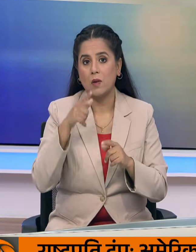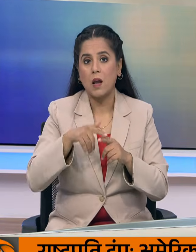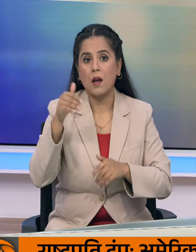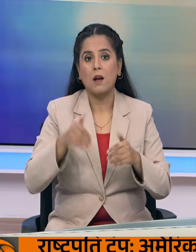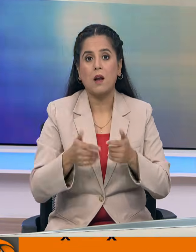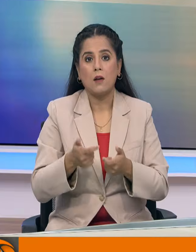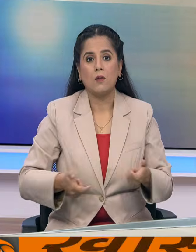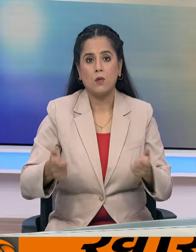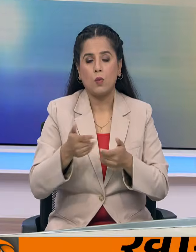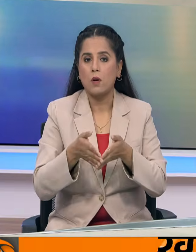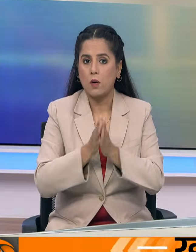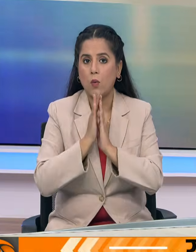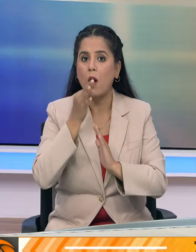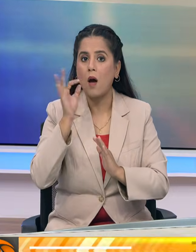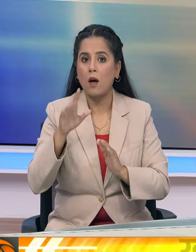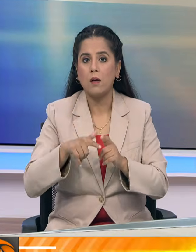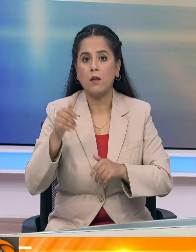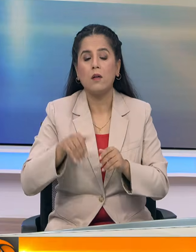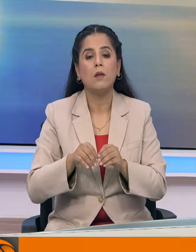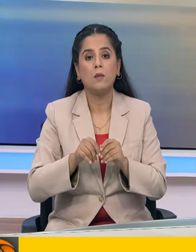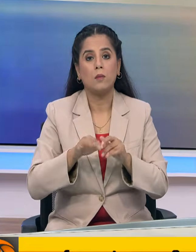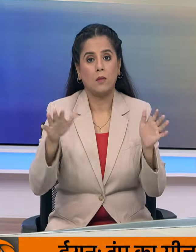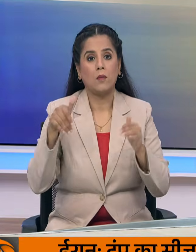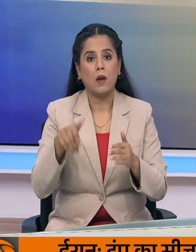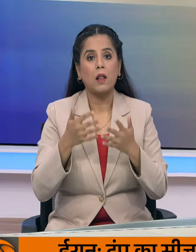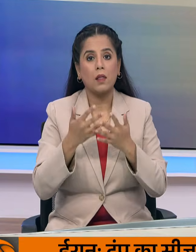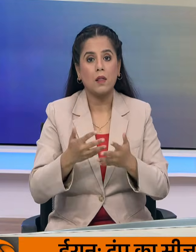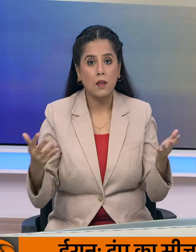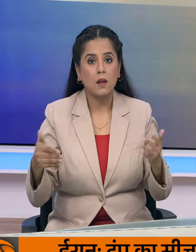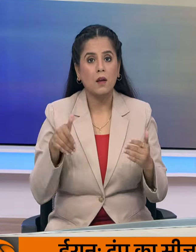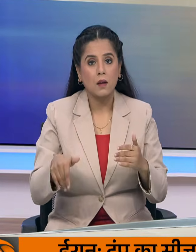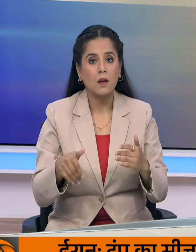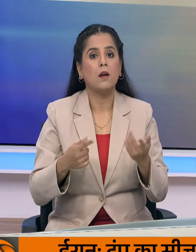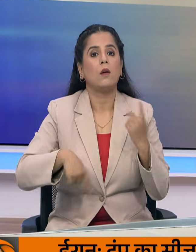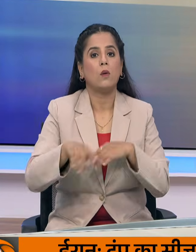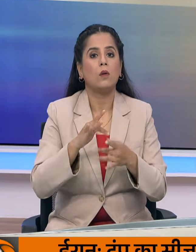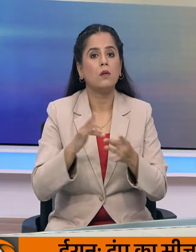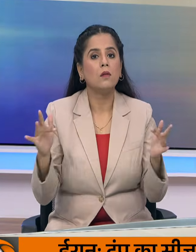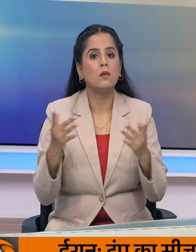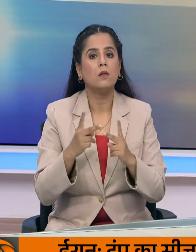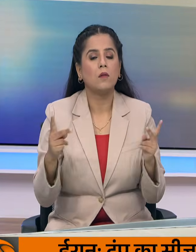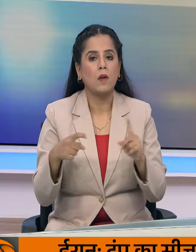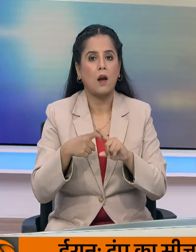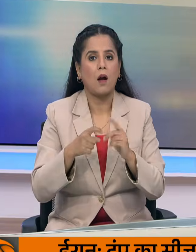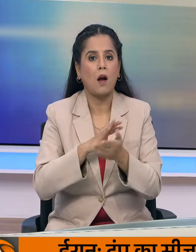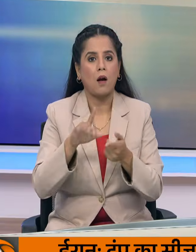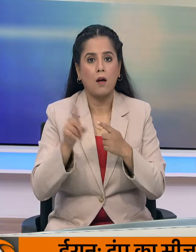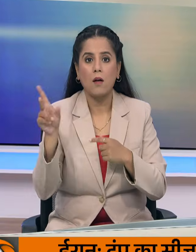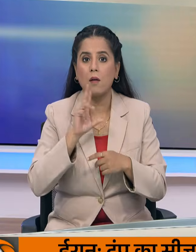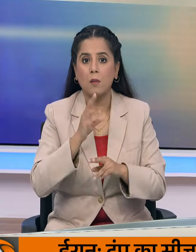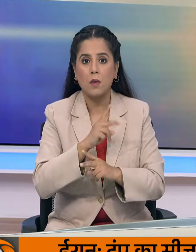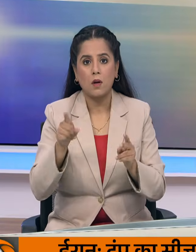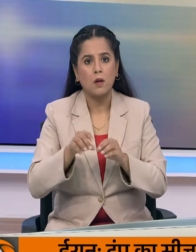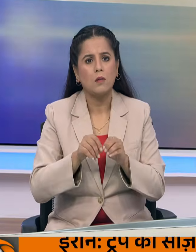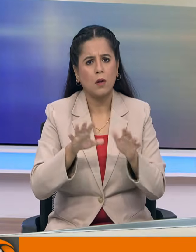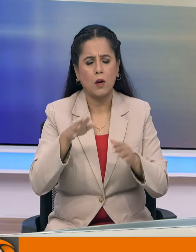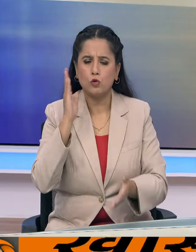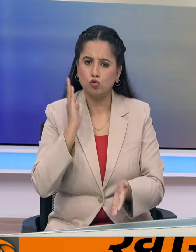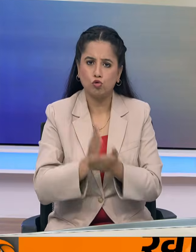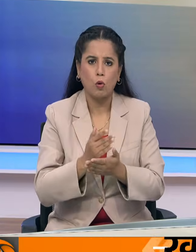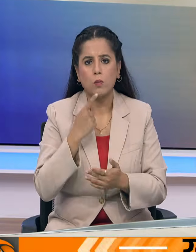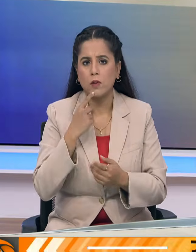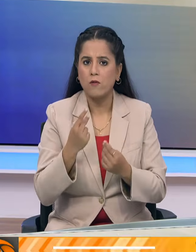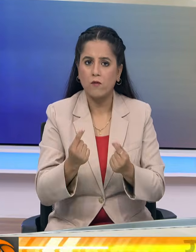निर्वाचन आयोग से आग्रह किया है कि वह चुनाव प्रचार सामग्री और डिजिटल माध्यमों में खड़गे की टिप्पणी के प्रसार को तत्काल बंद करने